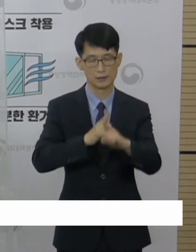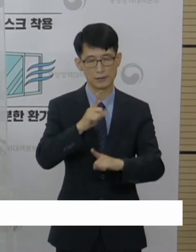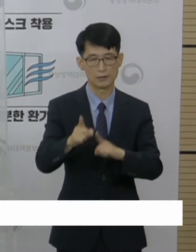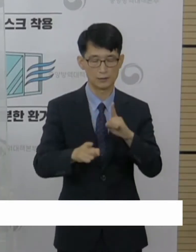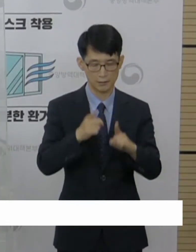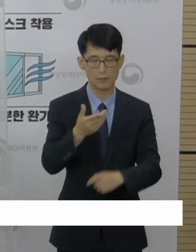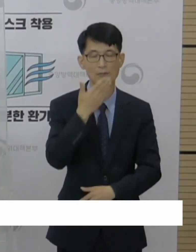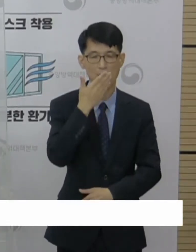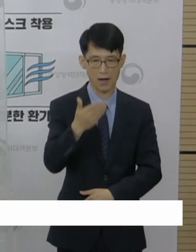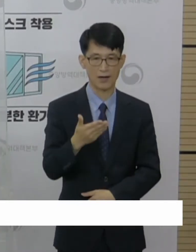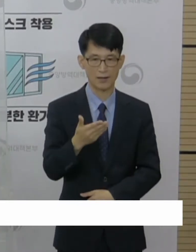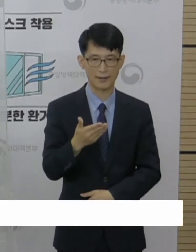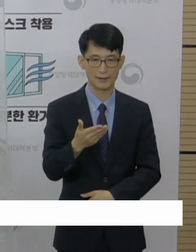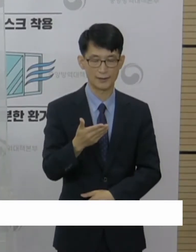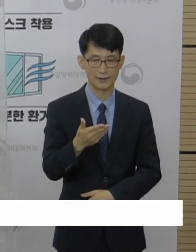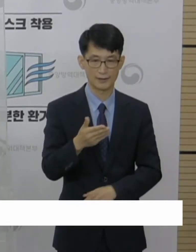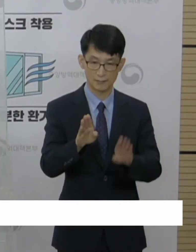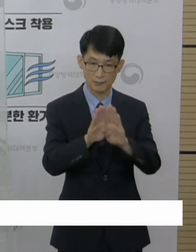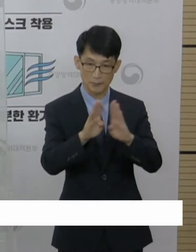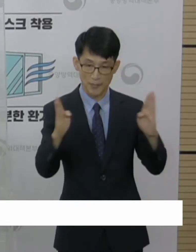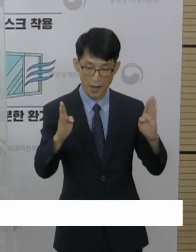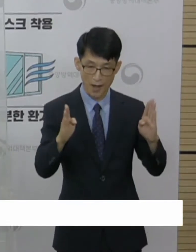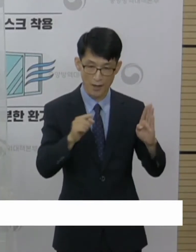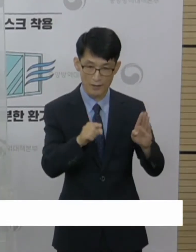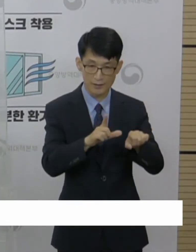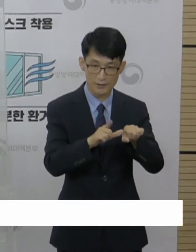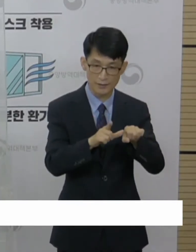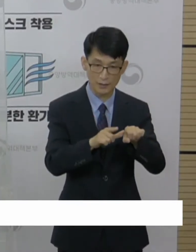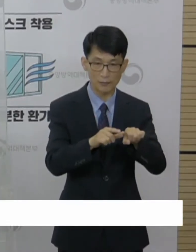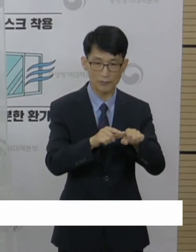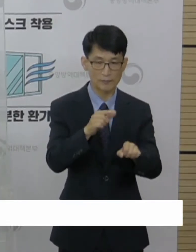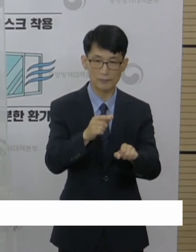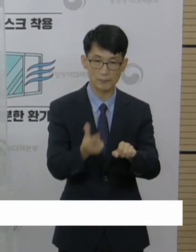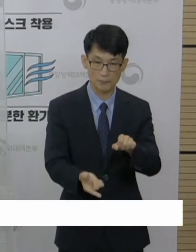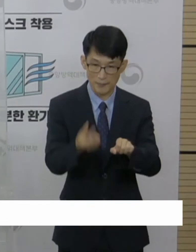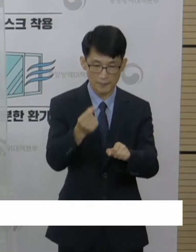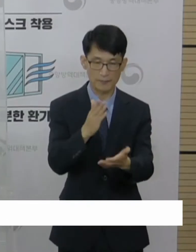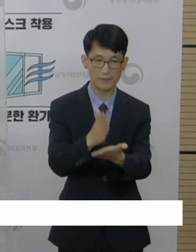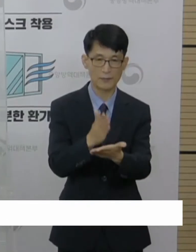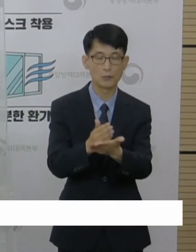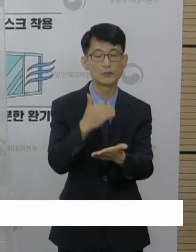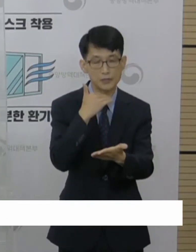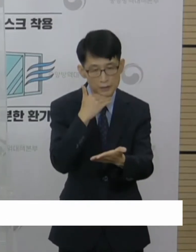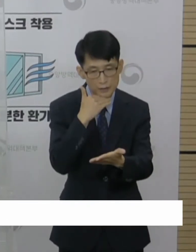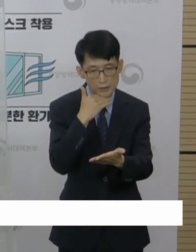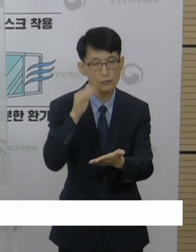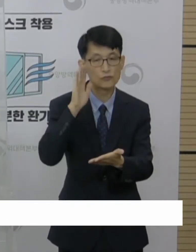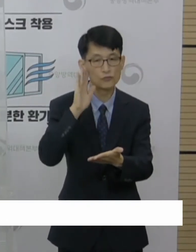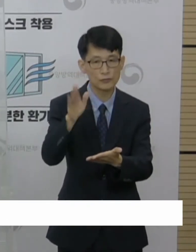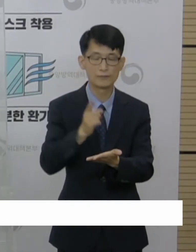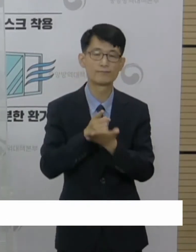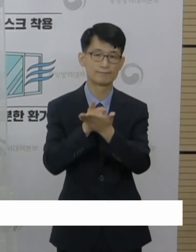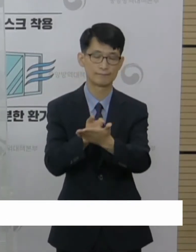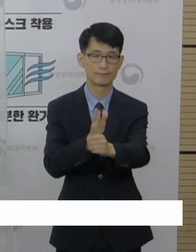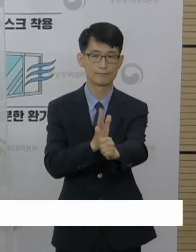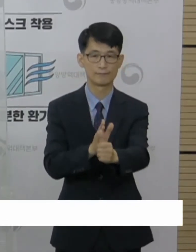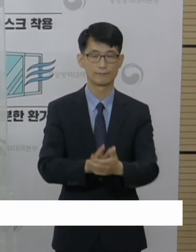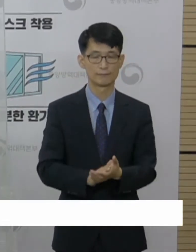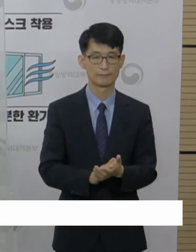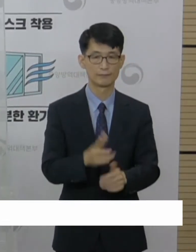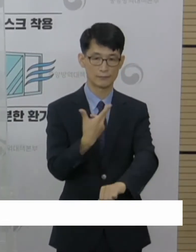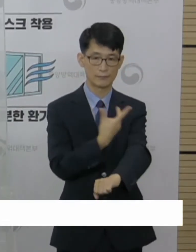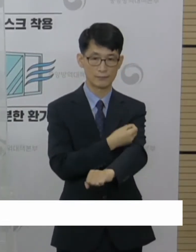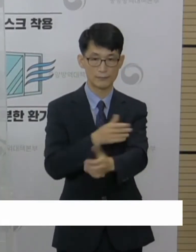대상자들께서는 가급적 개통 직후 시간대를 피해서 예약을 해주시기를 부탁을 드립니다. 백신